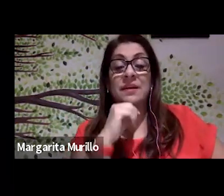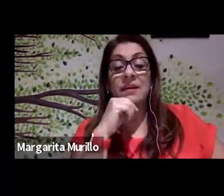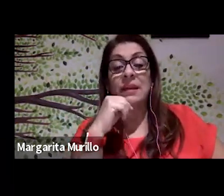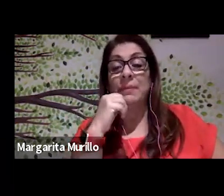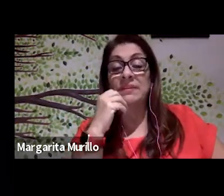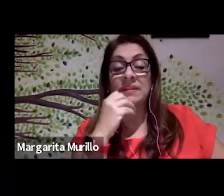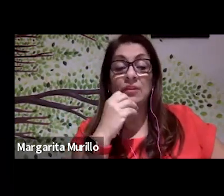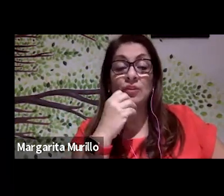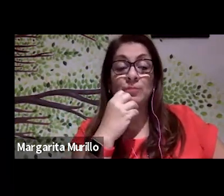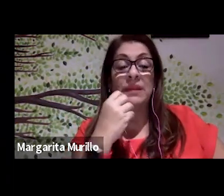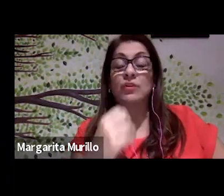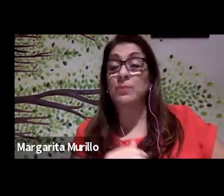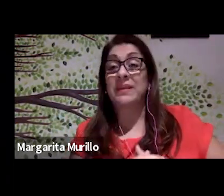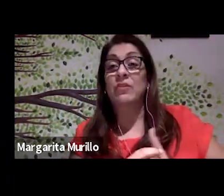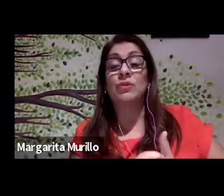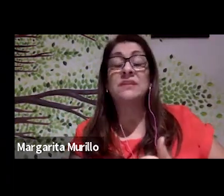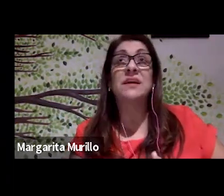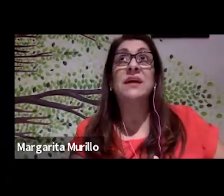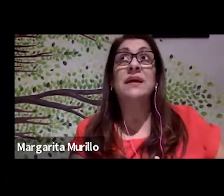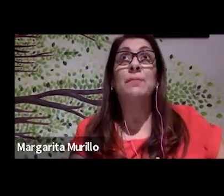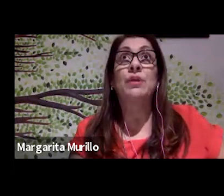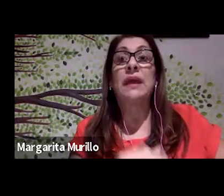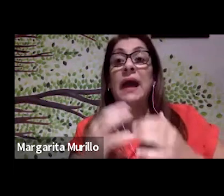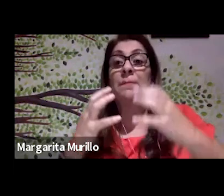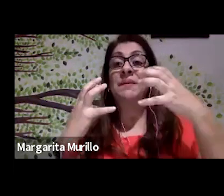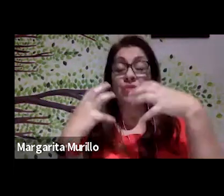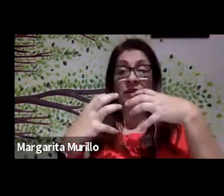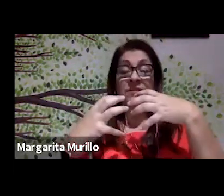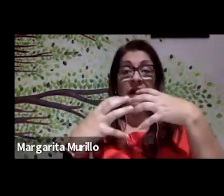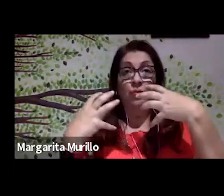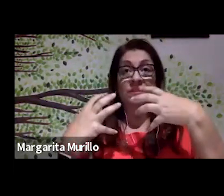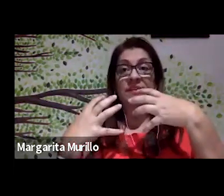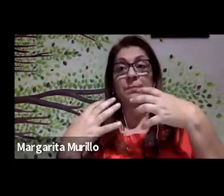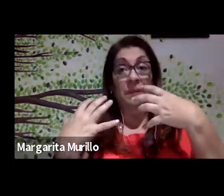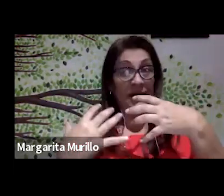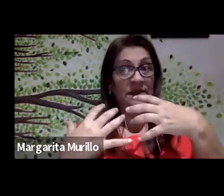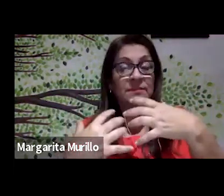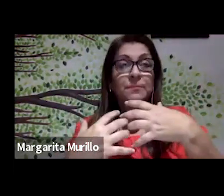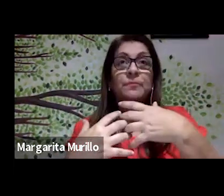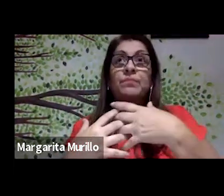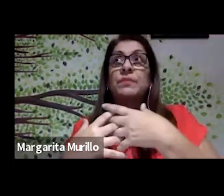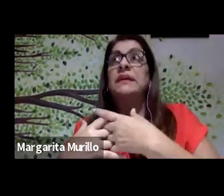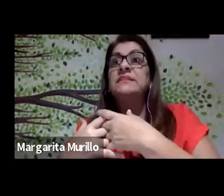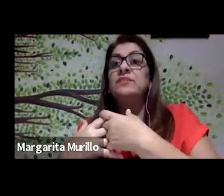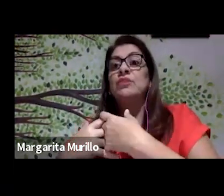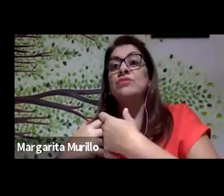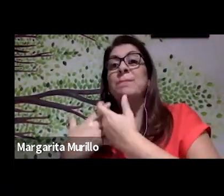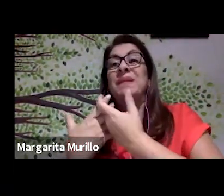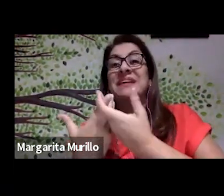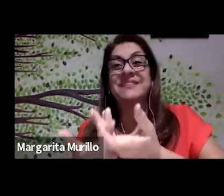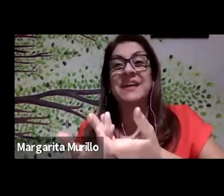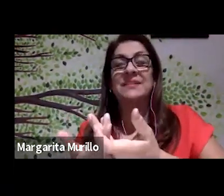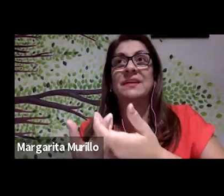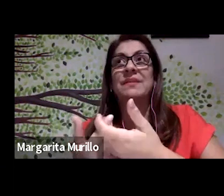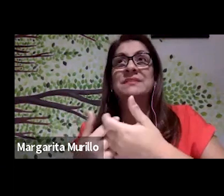sexting la privacidad y los y los predadores porque hay personas adultas perversas que han desarrollado